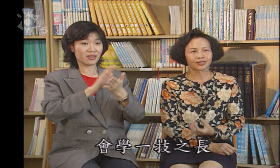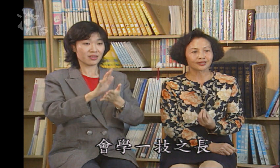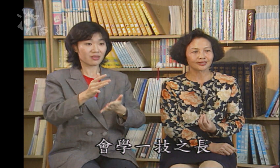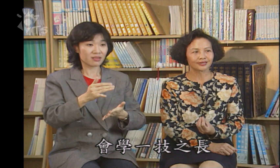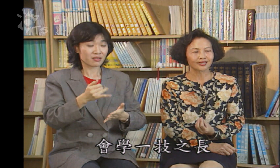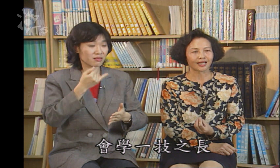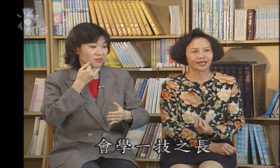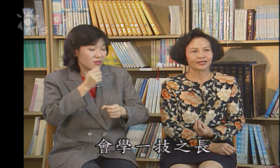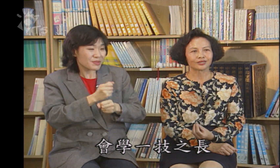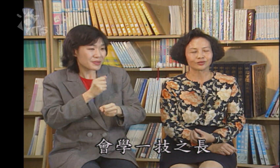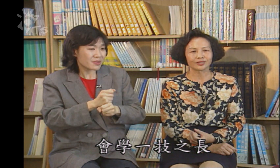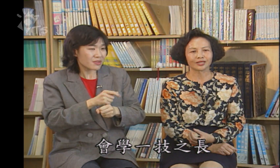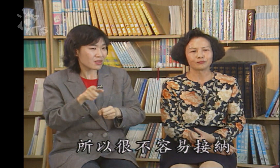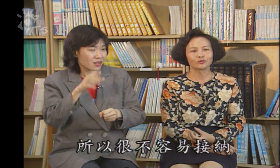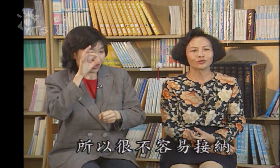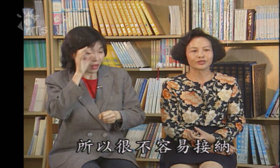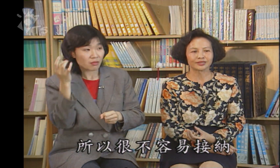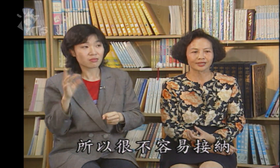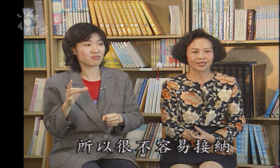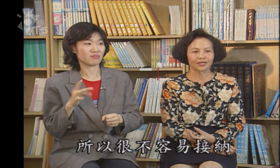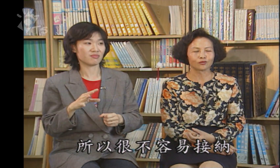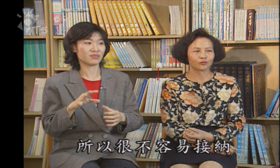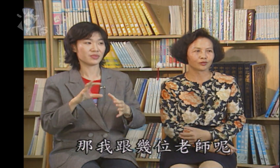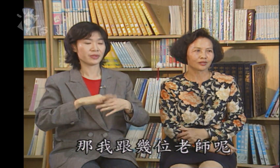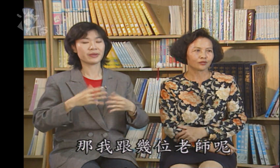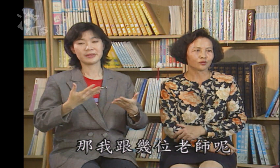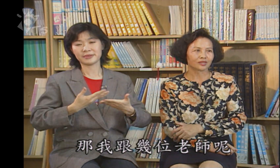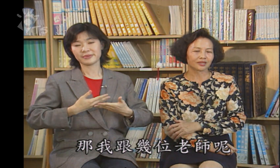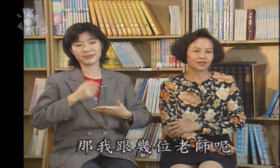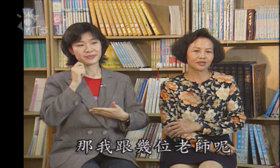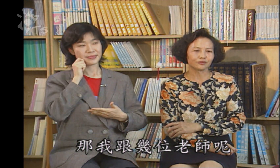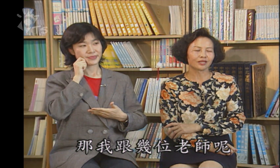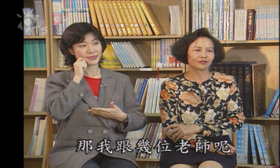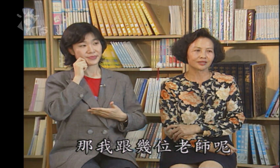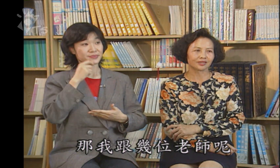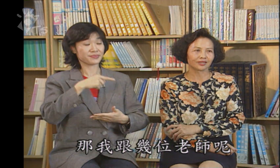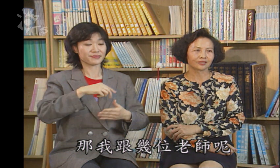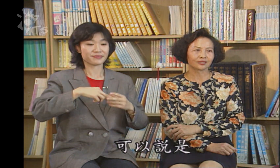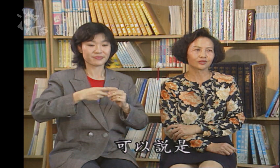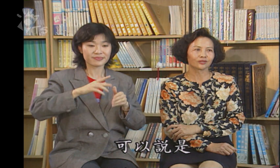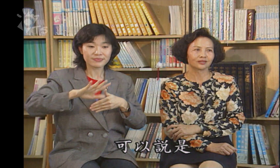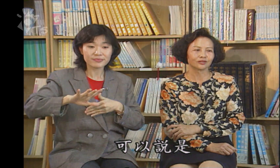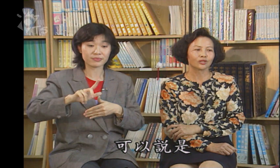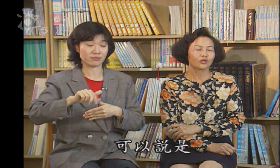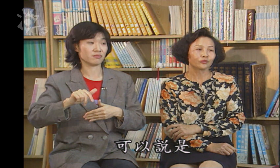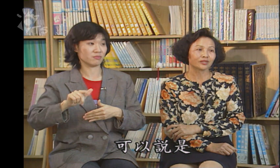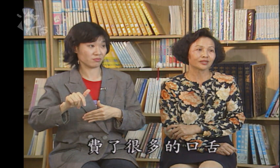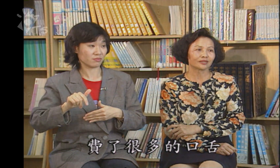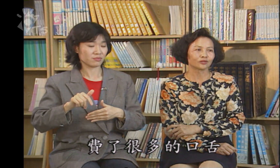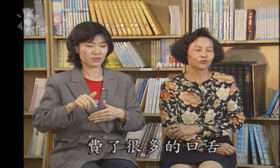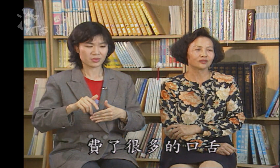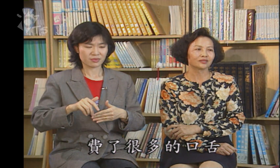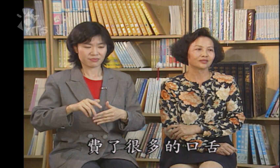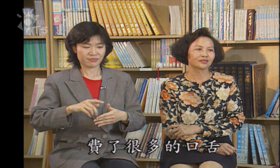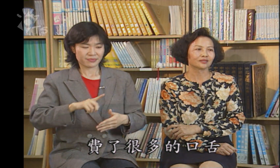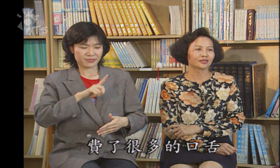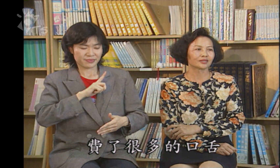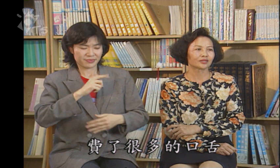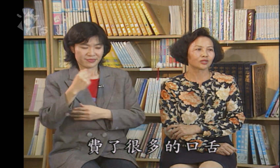技之长，所以很不容易接纳。那我跟几位老师呢可以说是费了很多的这个口